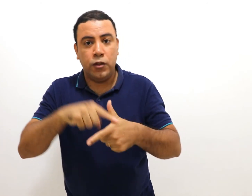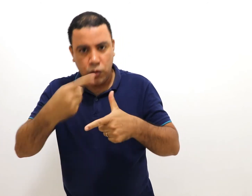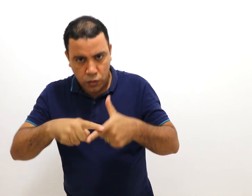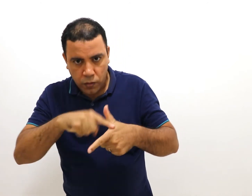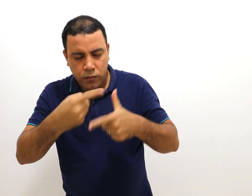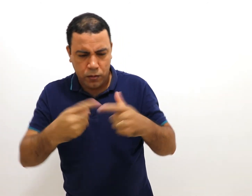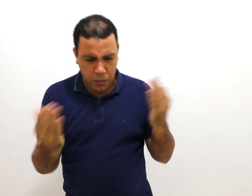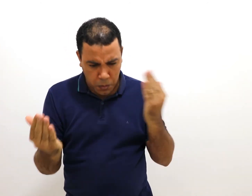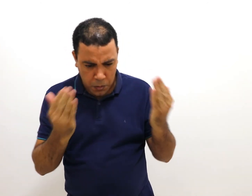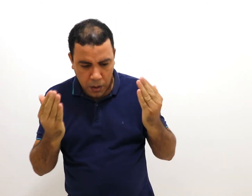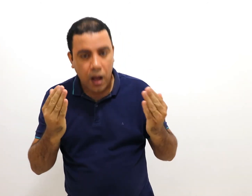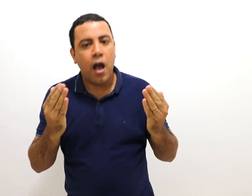interpretar.